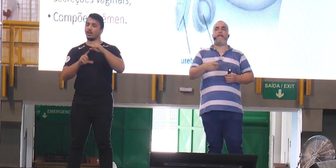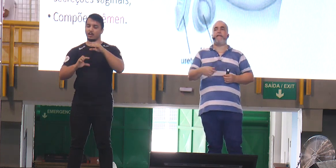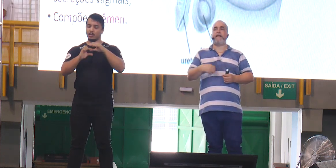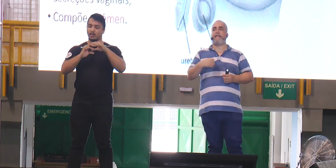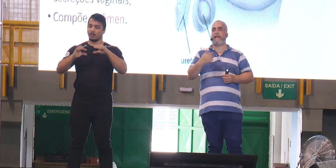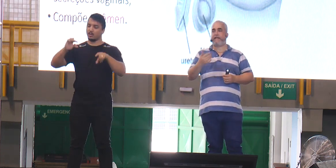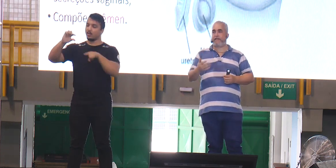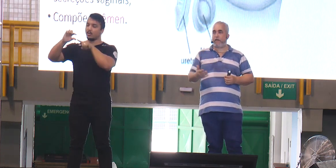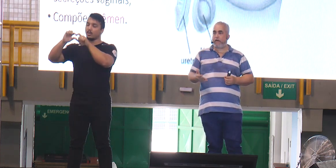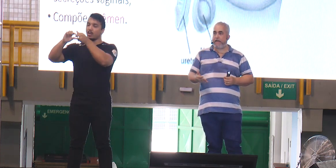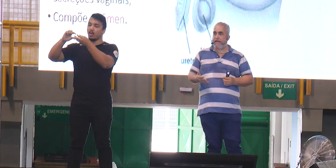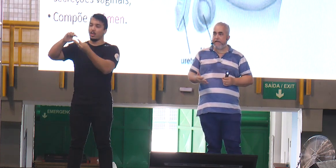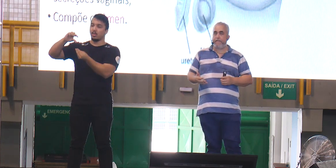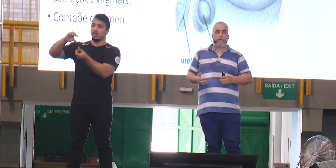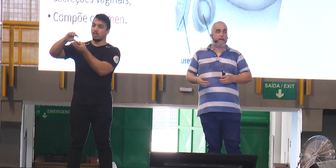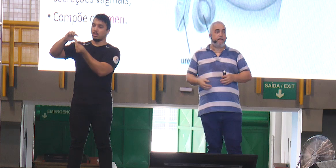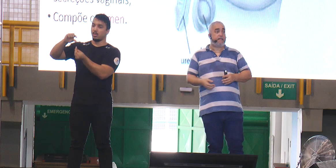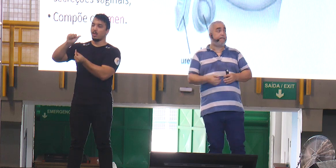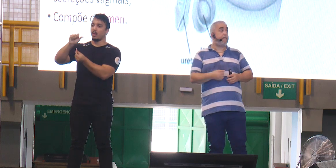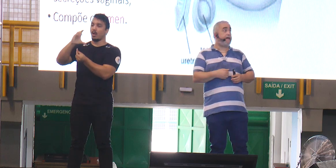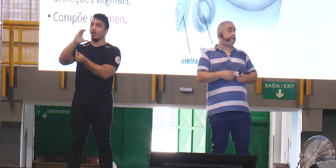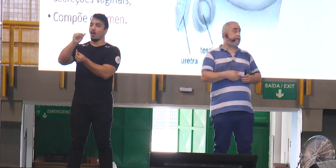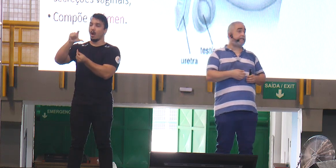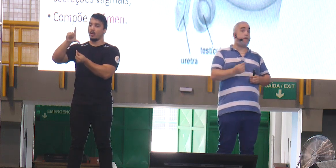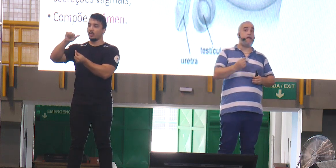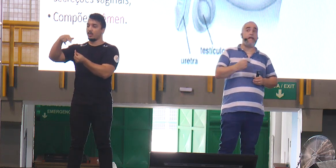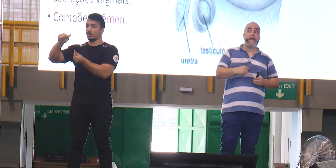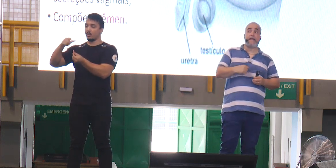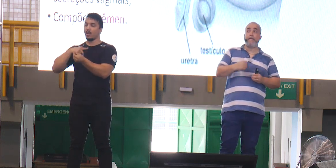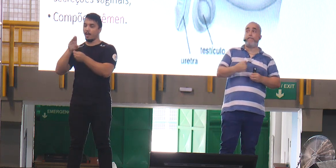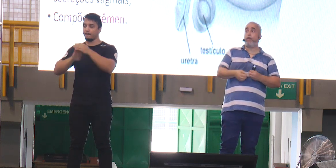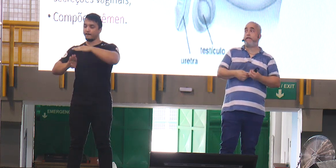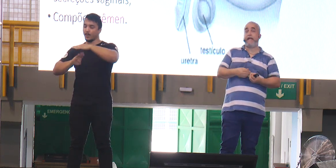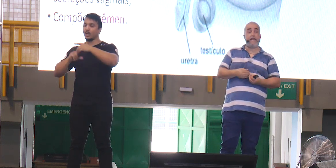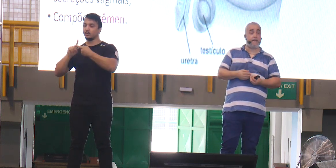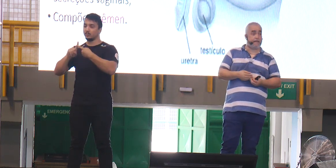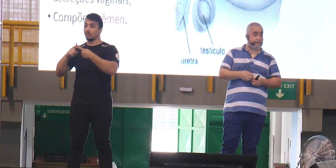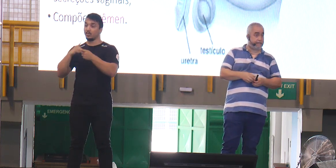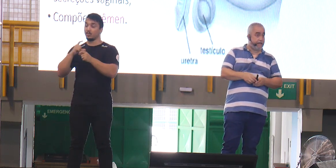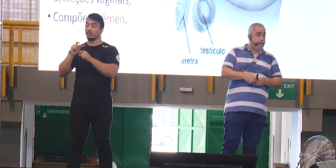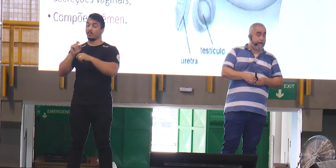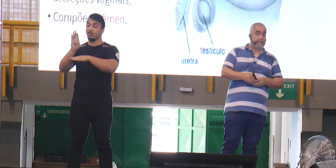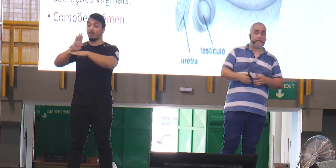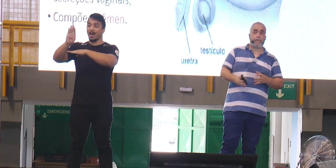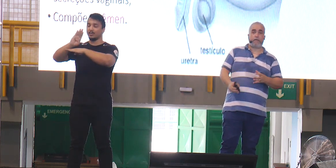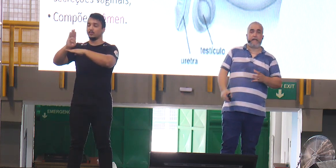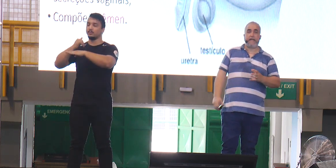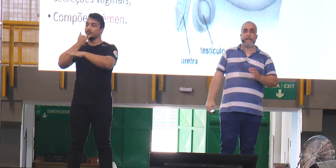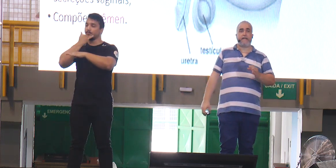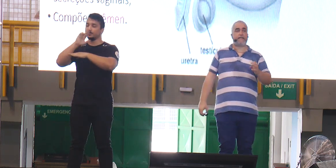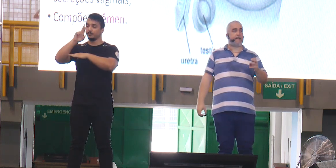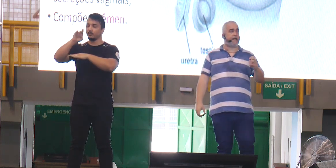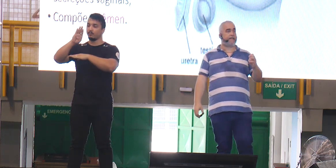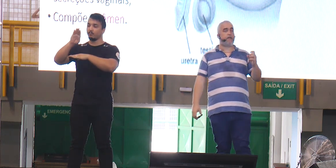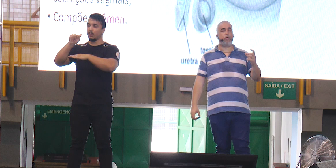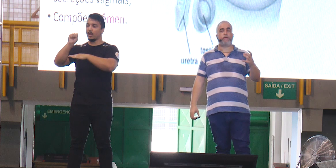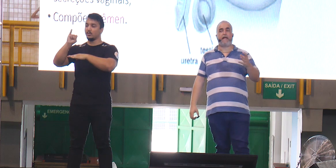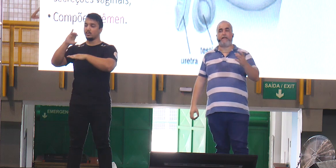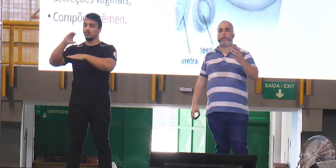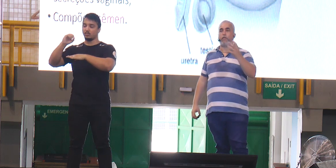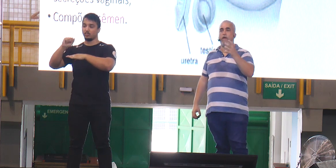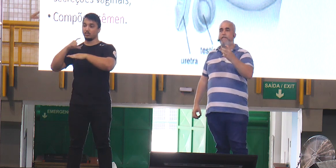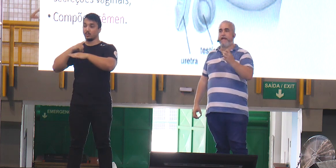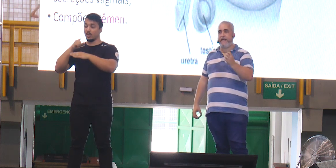ela também vai liberar secreções alcalinas e também uma secreção rica em proteínas. Essas proteínas, elas